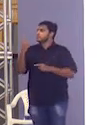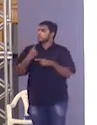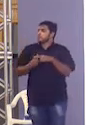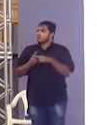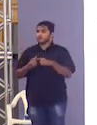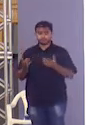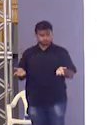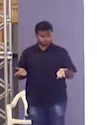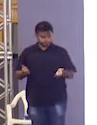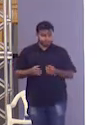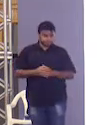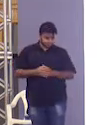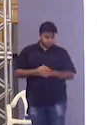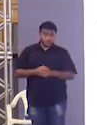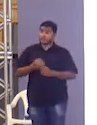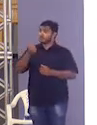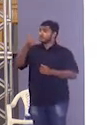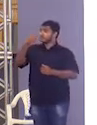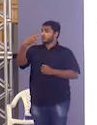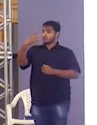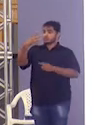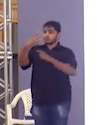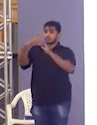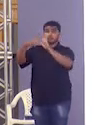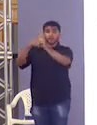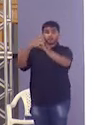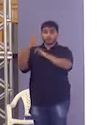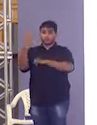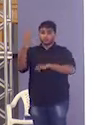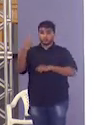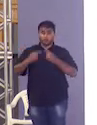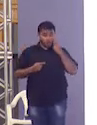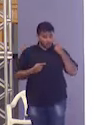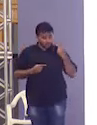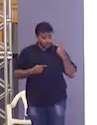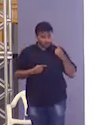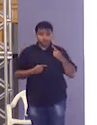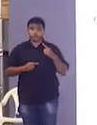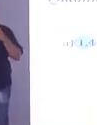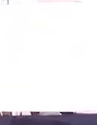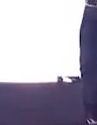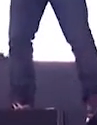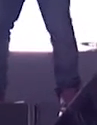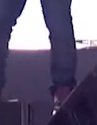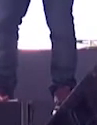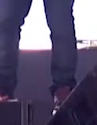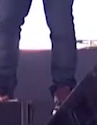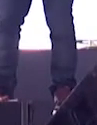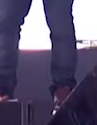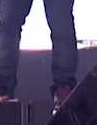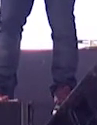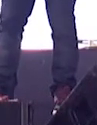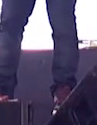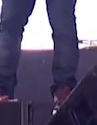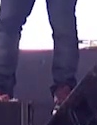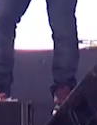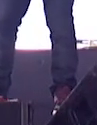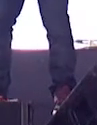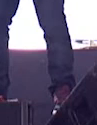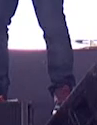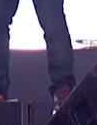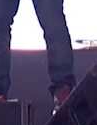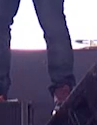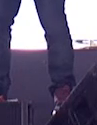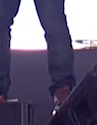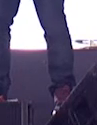Ficou 14 menos 1, por quê? Porque eu peguei a parte inteira, que é o 1, juntei com o período, que é o 4,